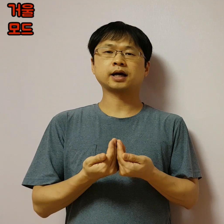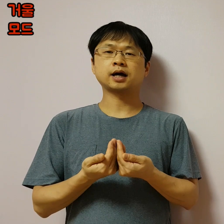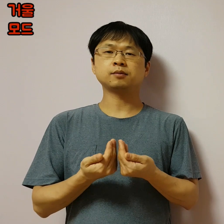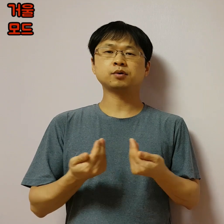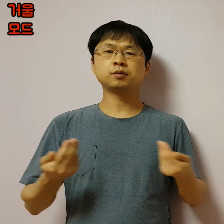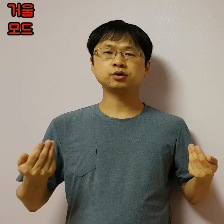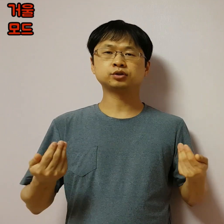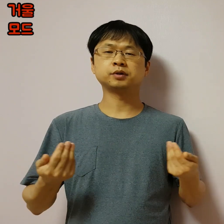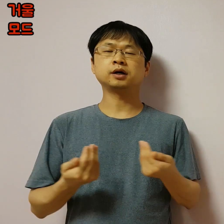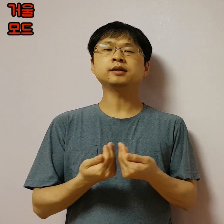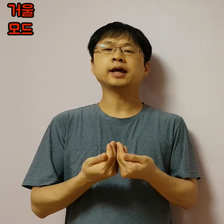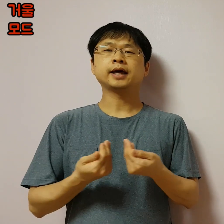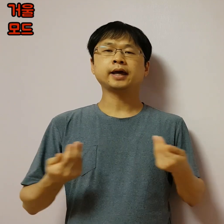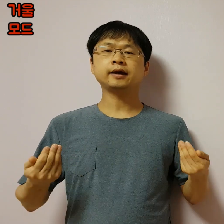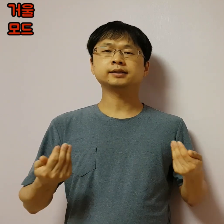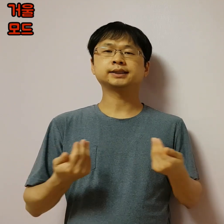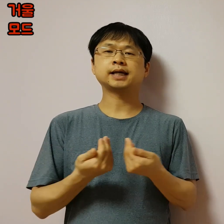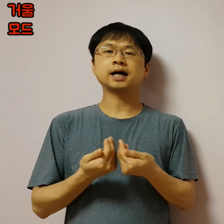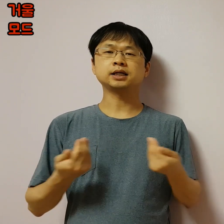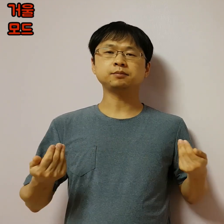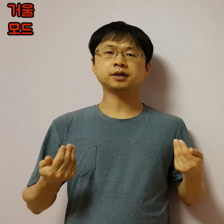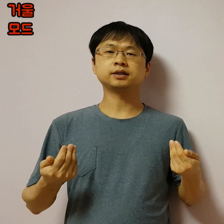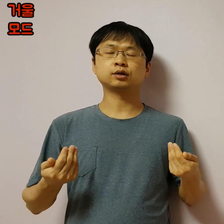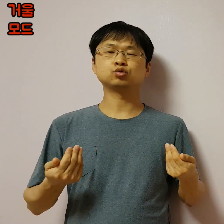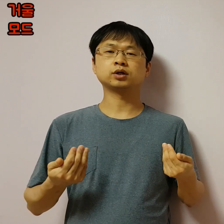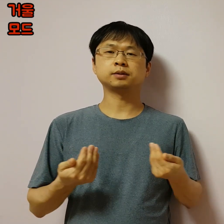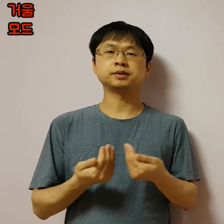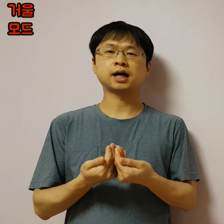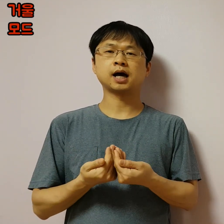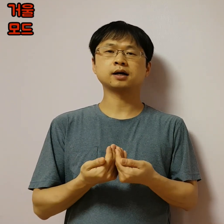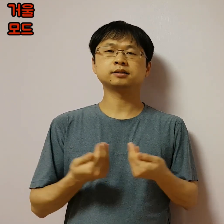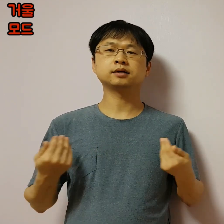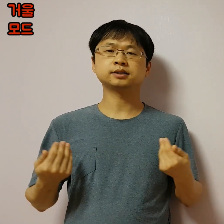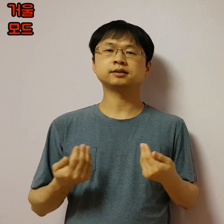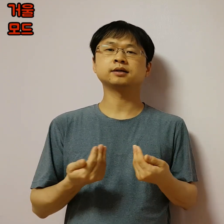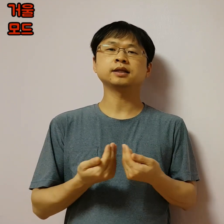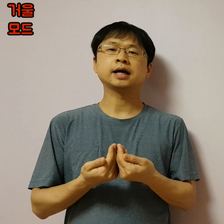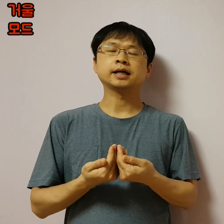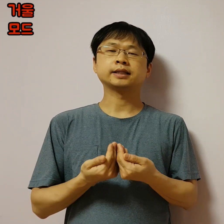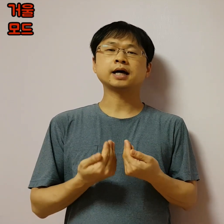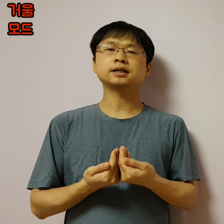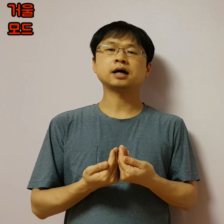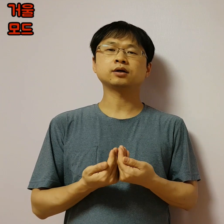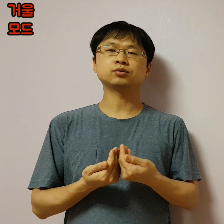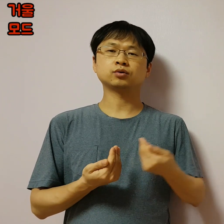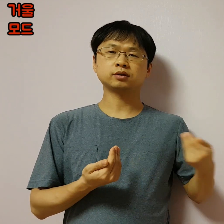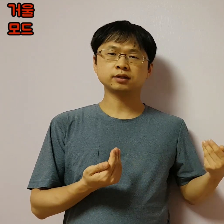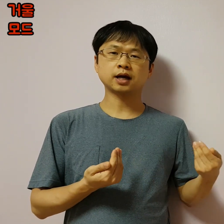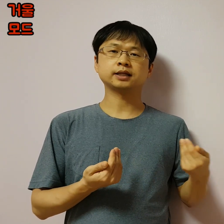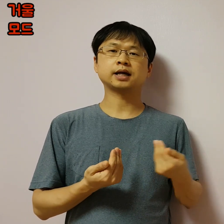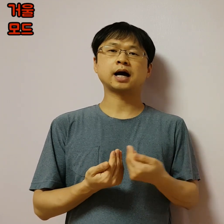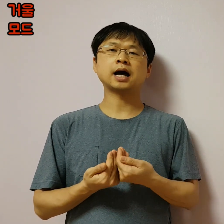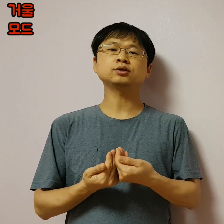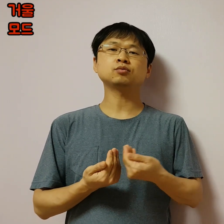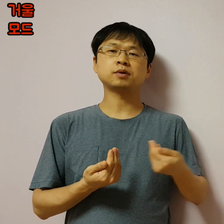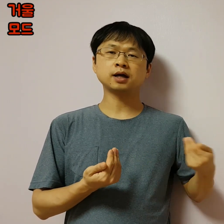댔다가 옆으로 벌려주면 헤어지다, 이별이라는 수어가 됩니다. 근데 여기서는 나를 남겨두고 떠나가니까 한 손만